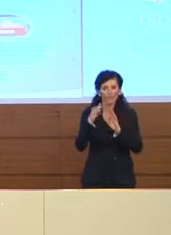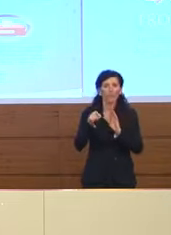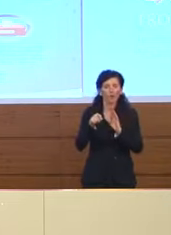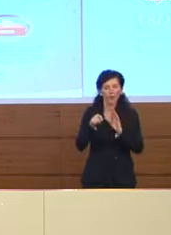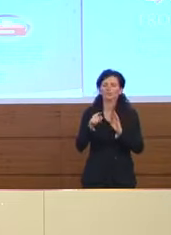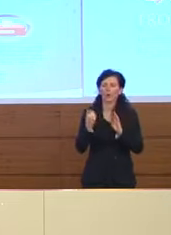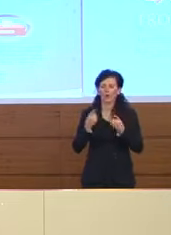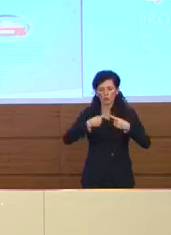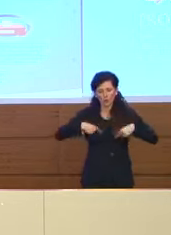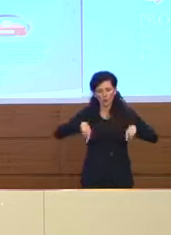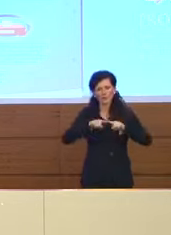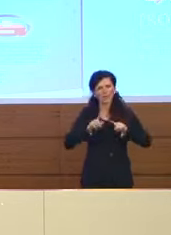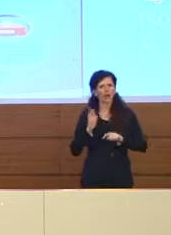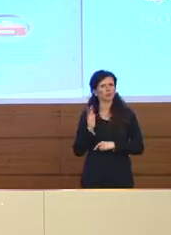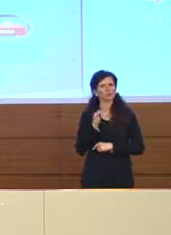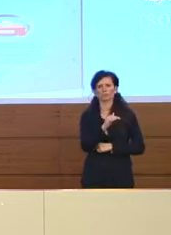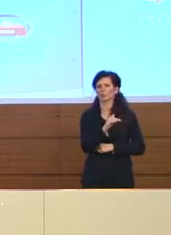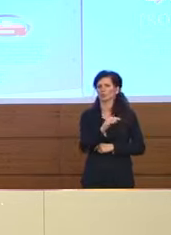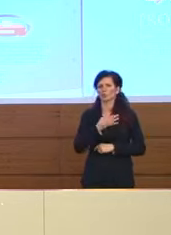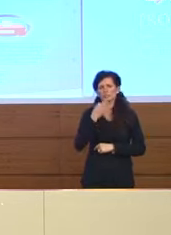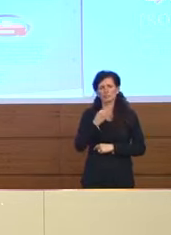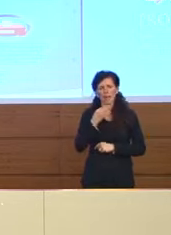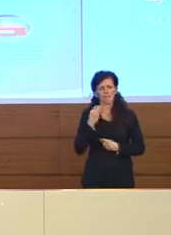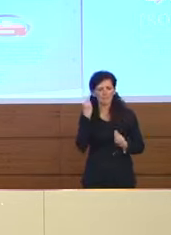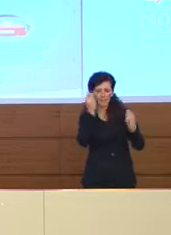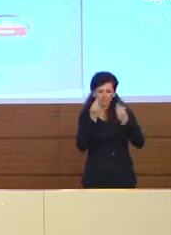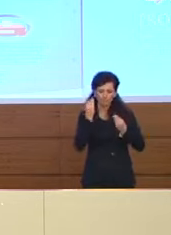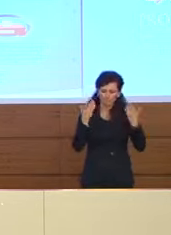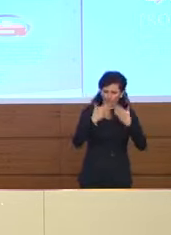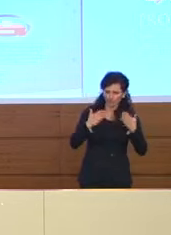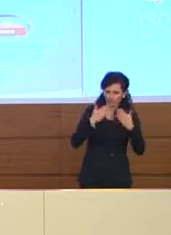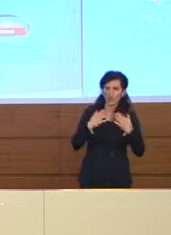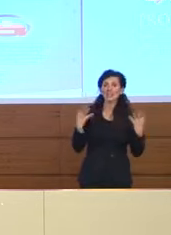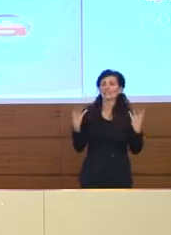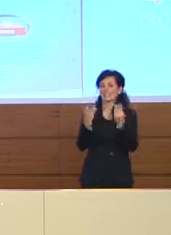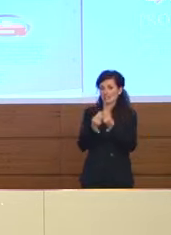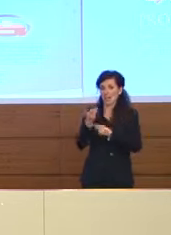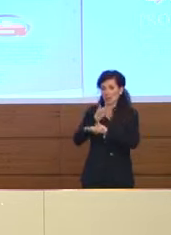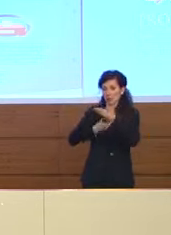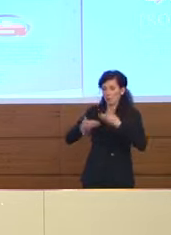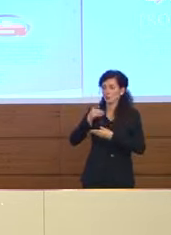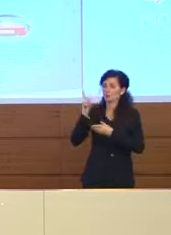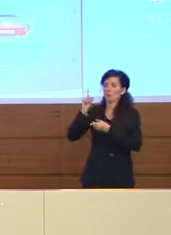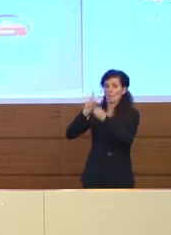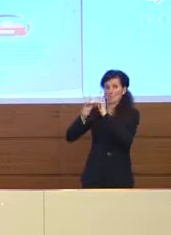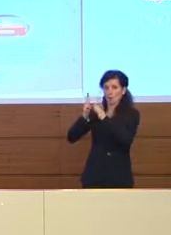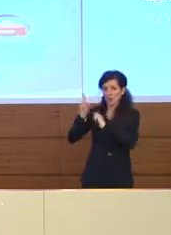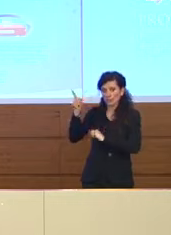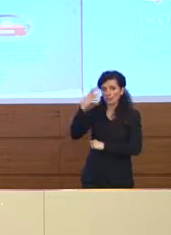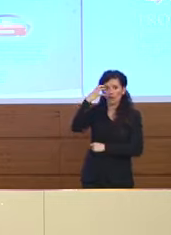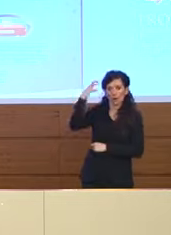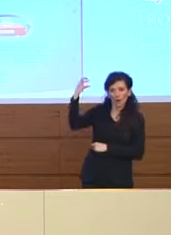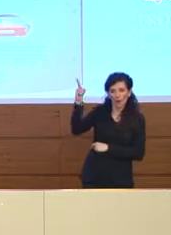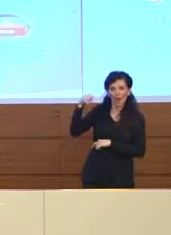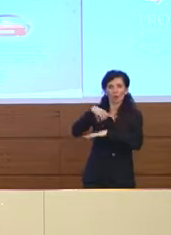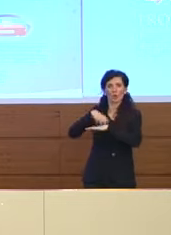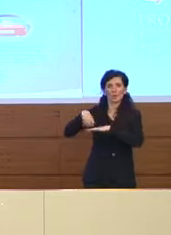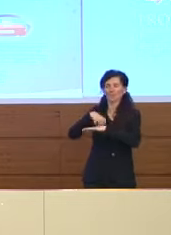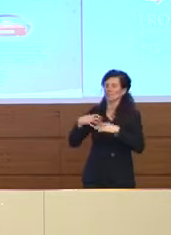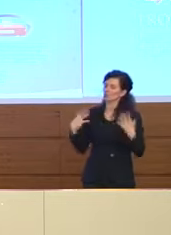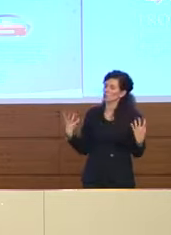il mondo della politica in particolare con il governo e con i ministri